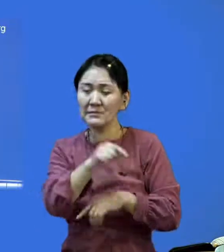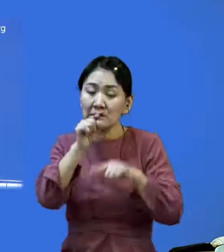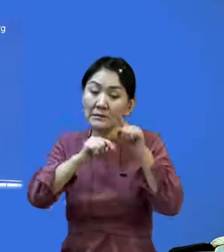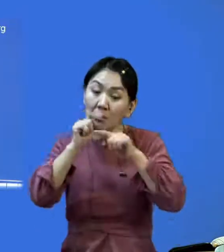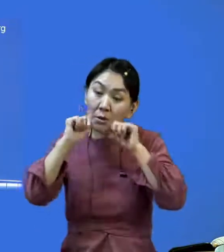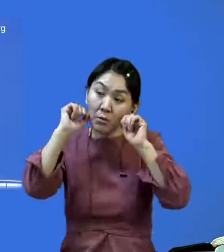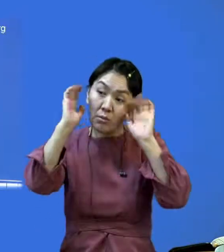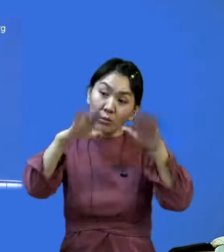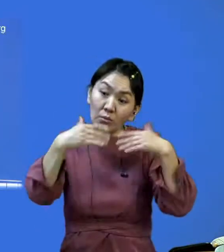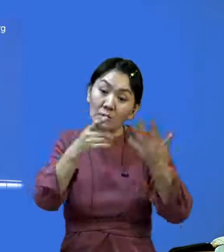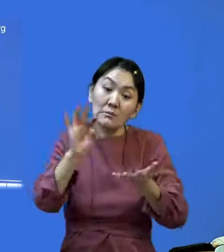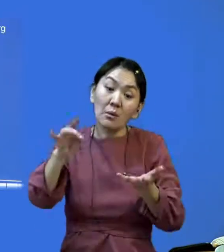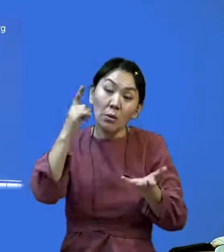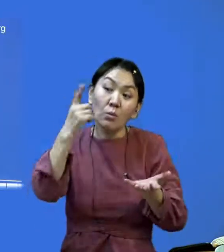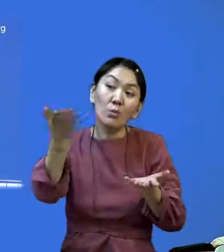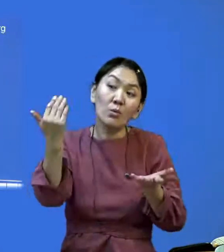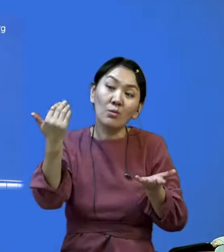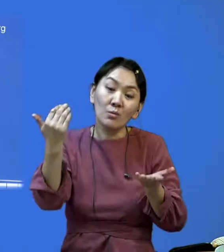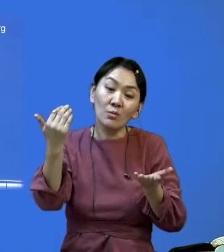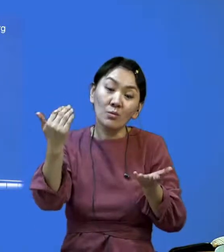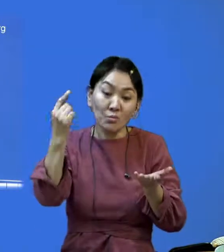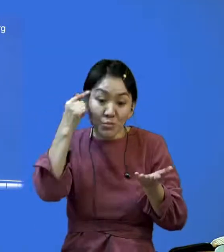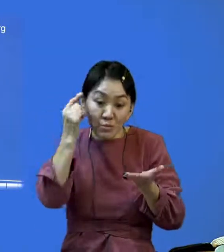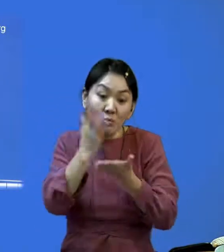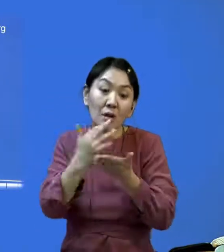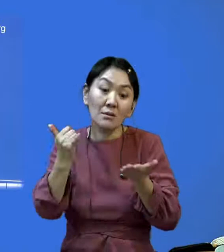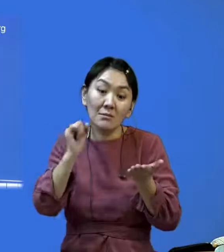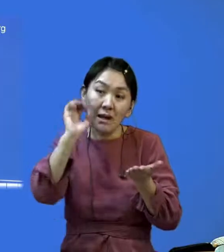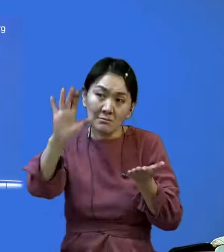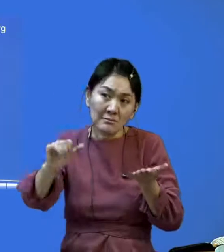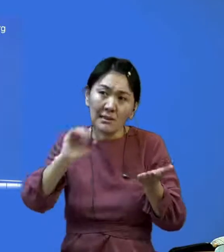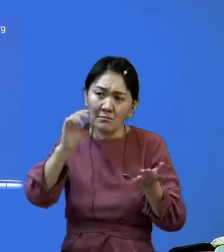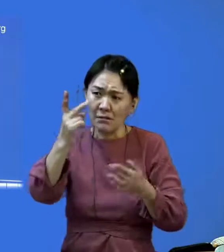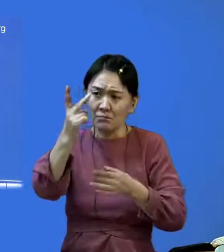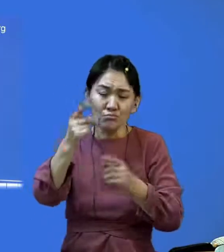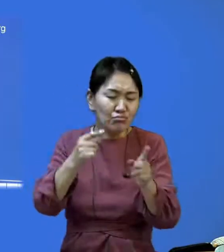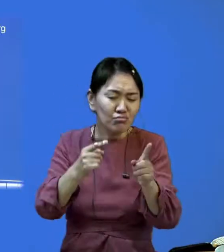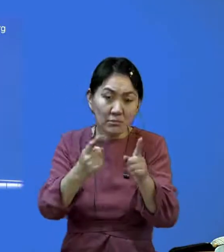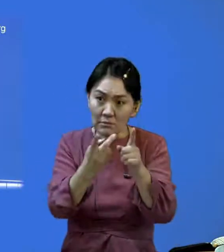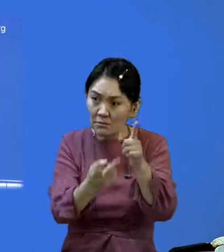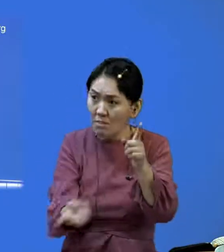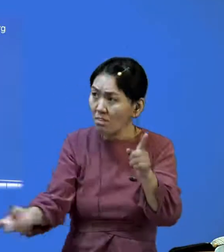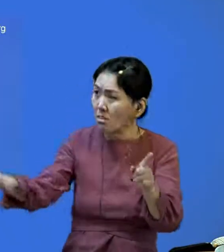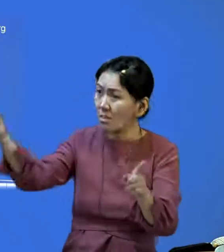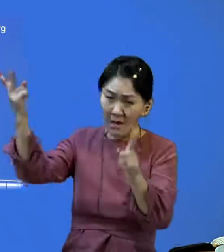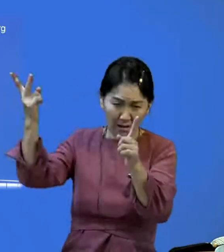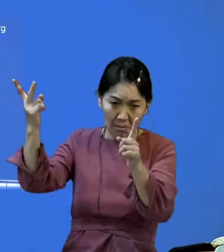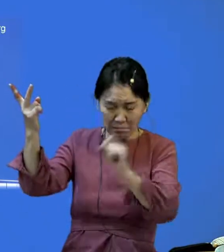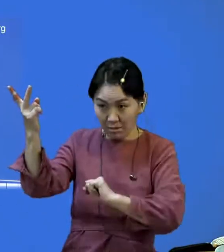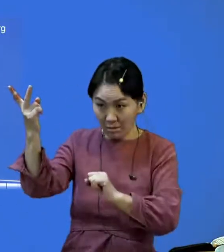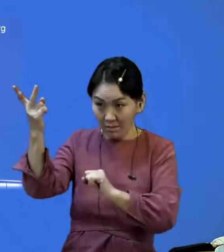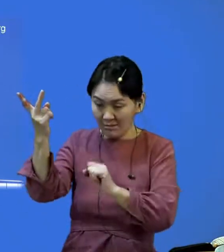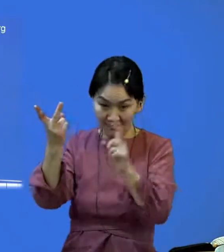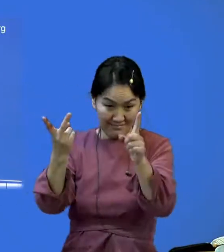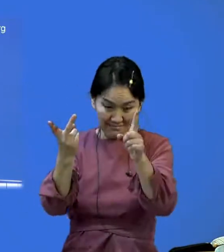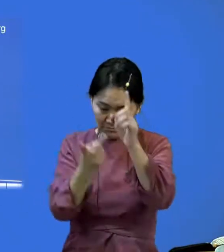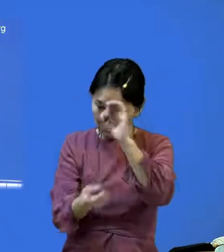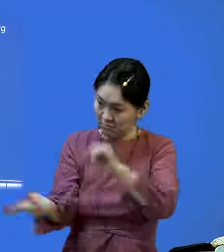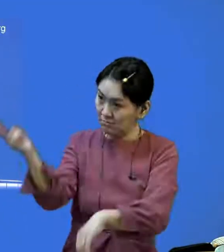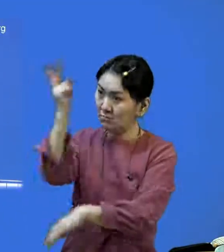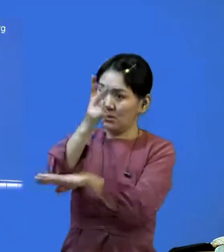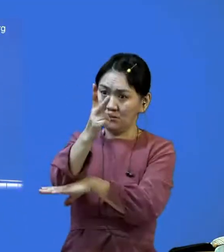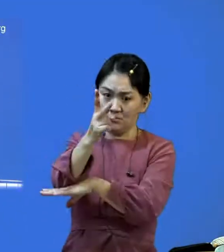ерөөлийг та нар мэдсэн үү мэдж байгаа үсттэй гэхээр хоёр дахин ерөөлийг өгсөн шүү дээ. За надад миний